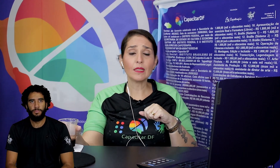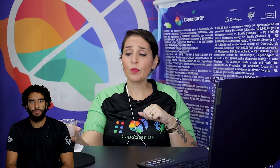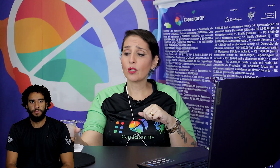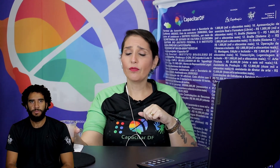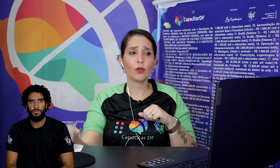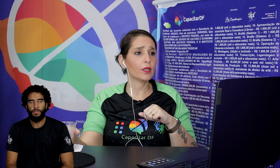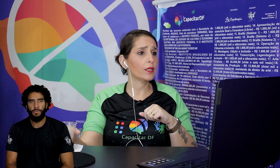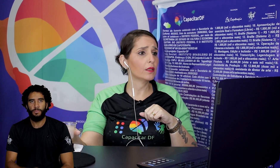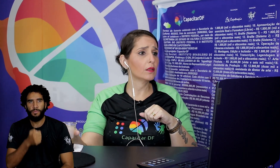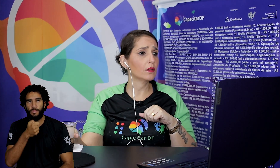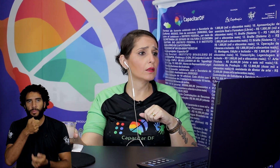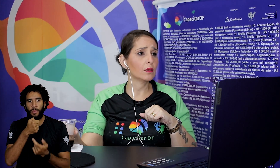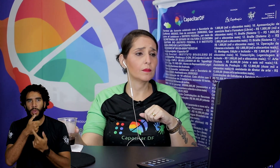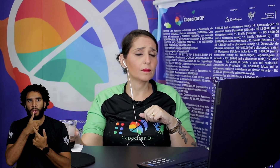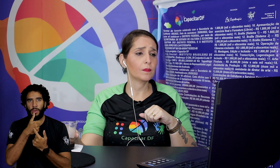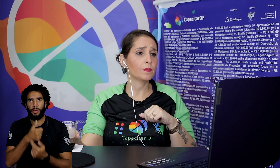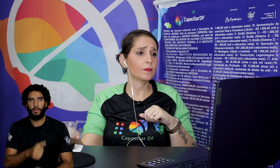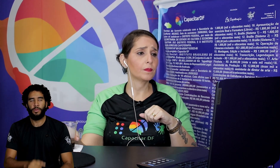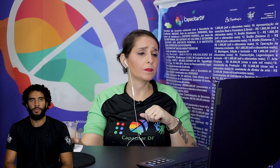Abre seu microfone.